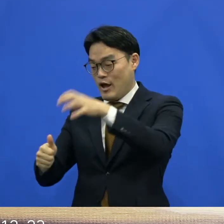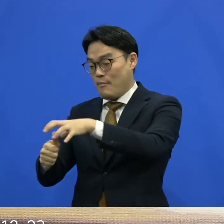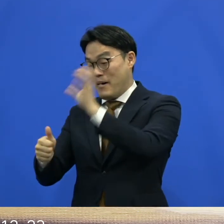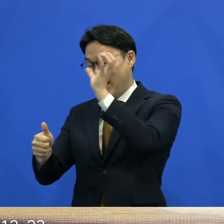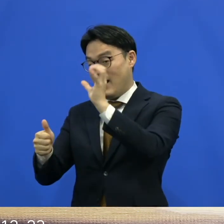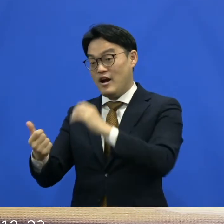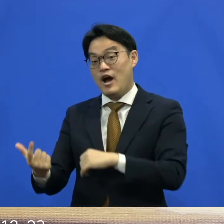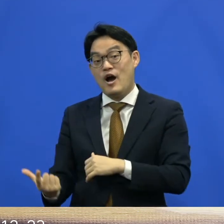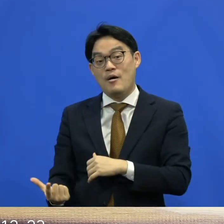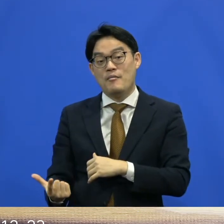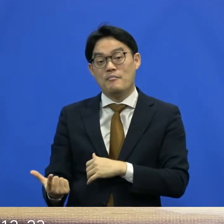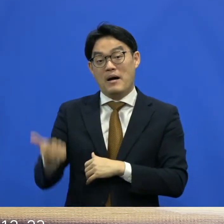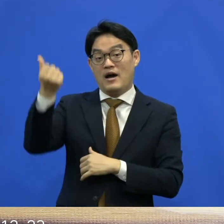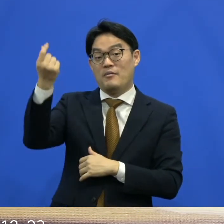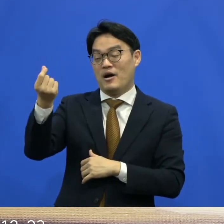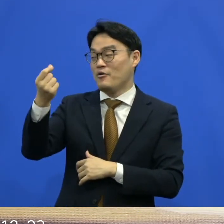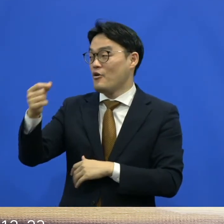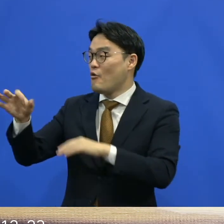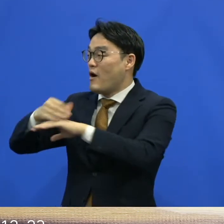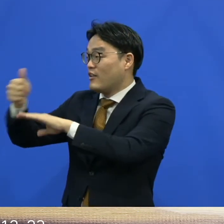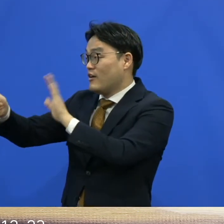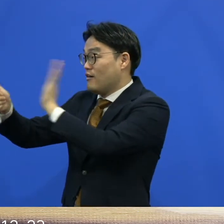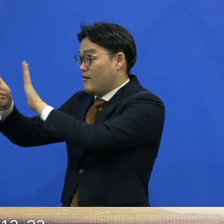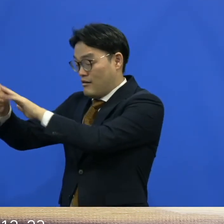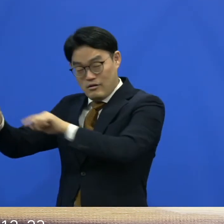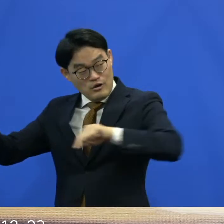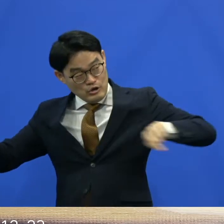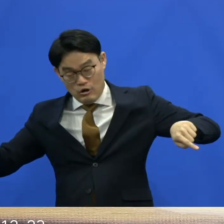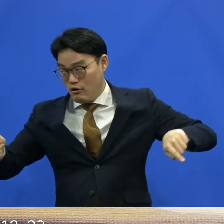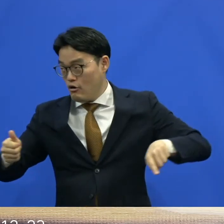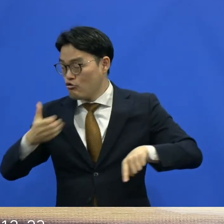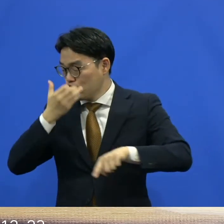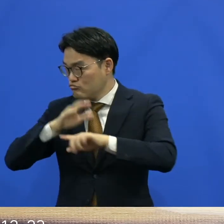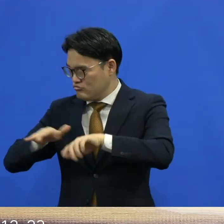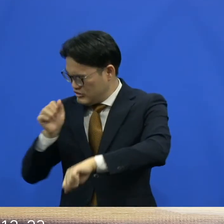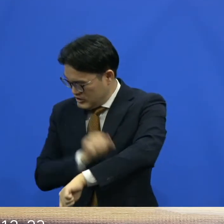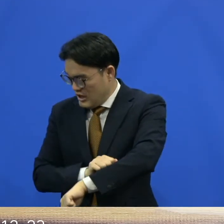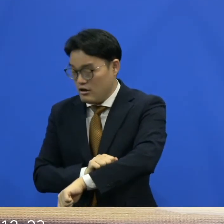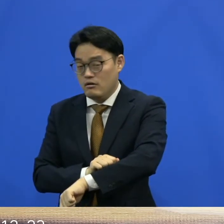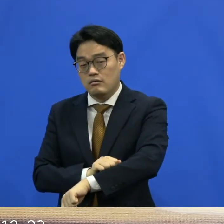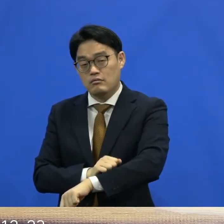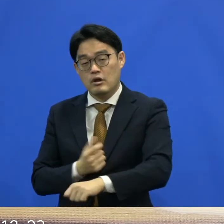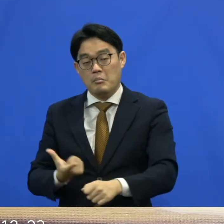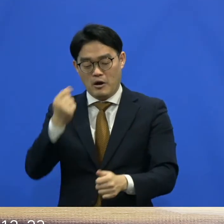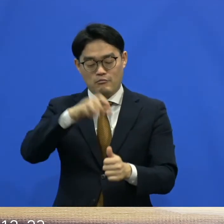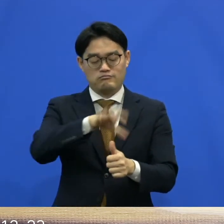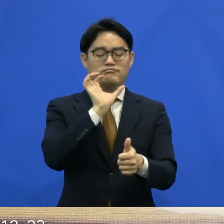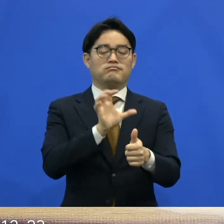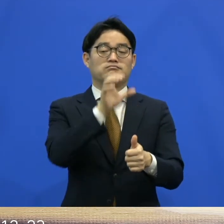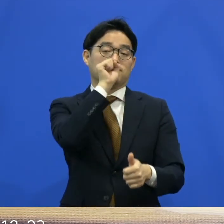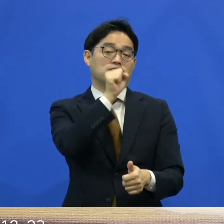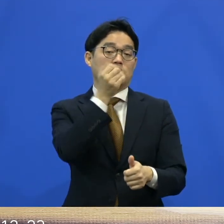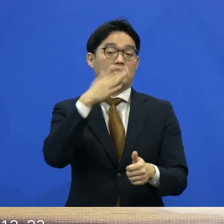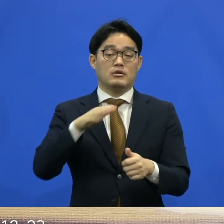기억나게 해서 추록시켜야 되잖아요. 왜 감옥에 그렇게 오래 두냐는 거죠.